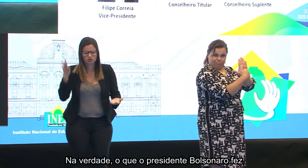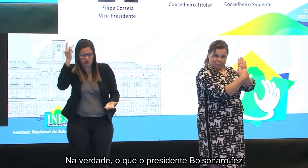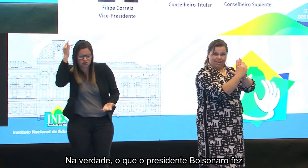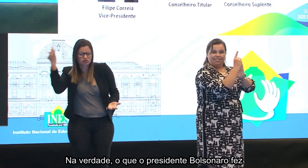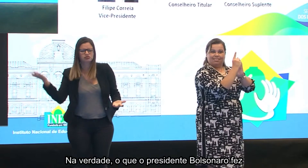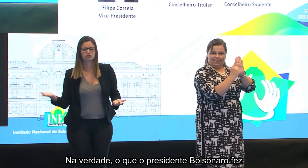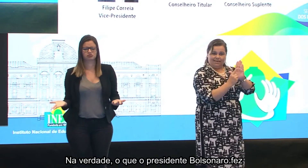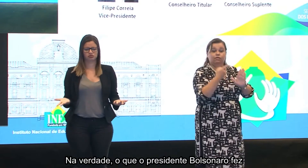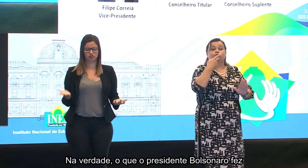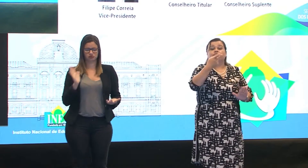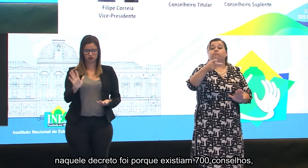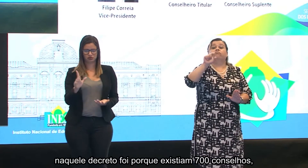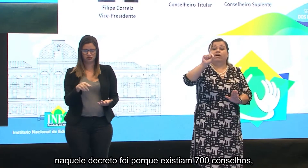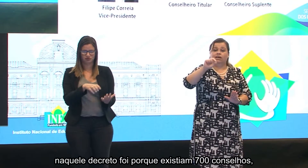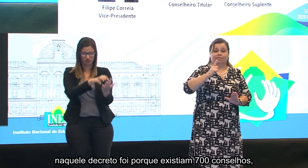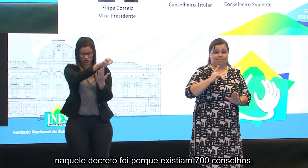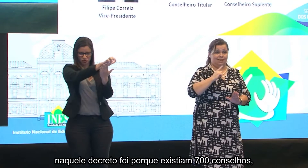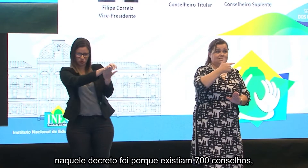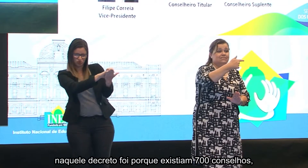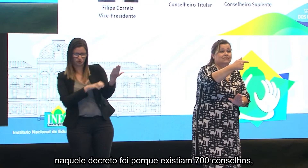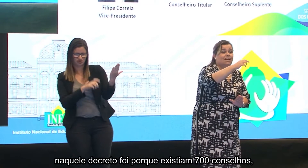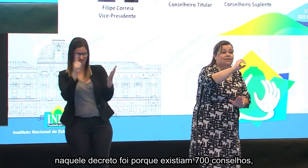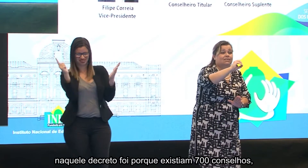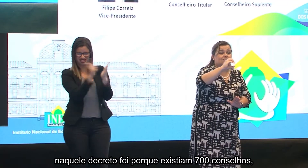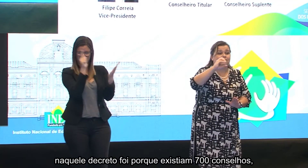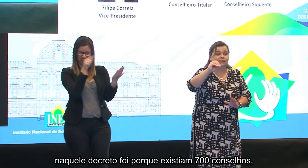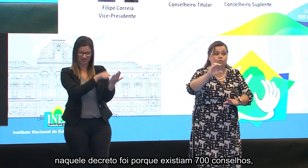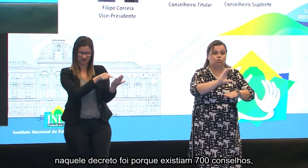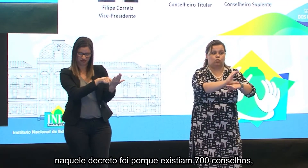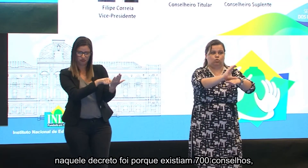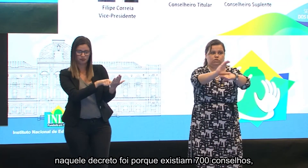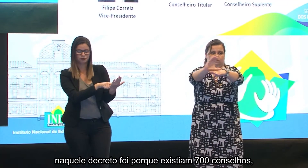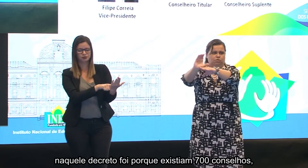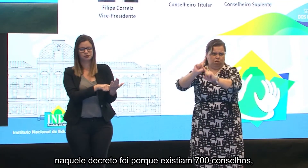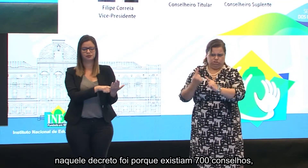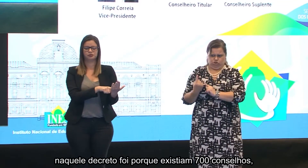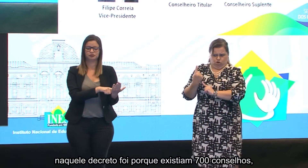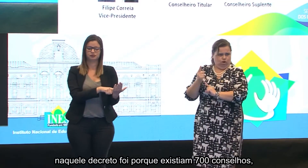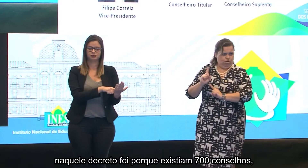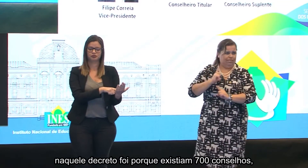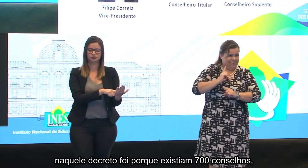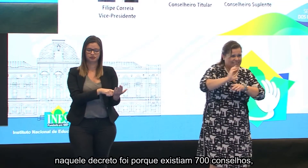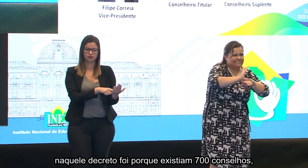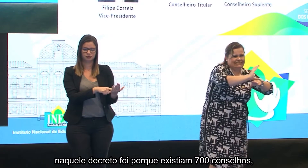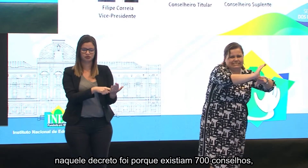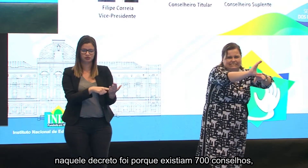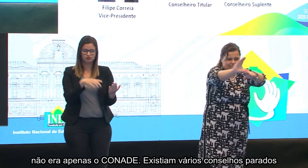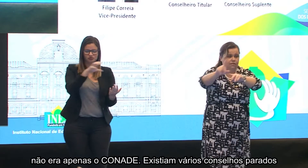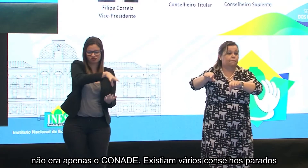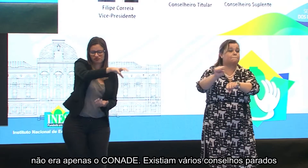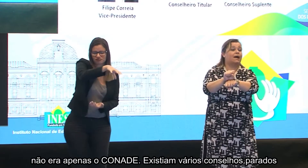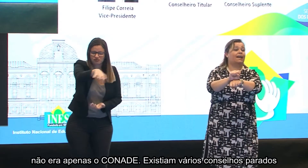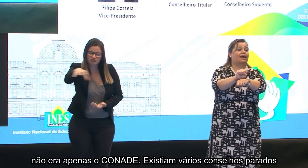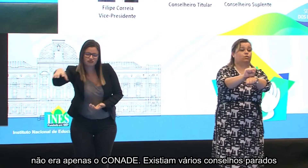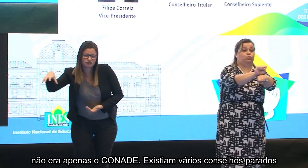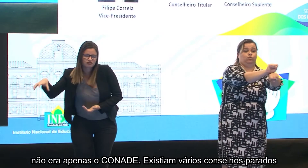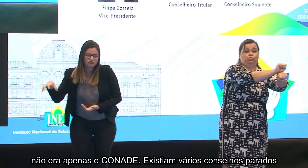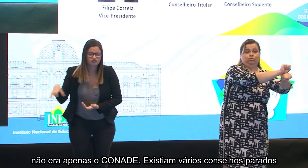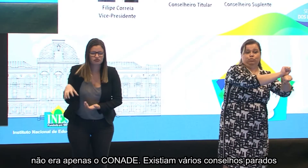Bolsonaro fez naquele decreto foi porque existiam 700 conselhos, não era apenas o CONAD.